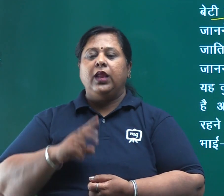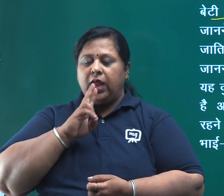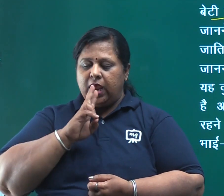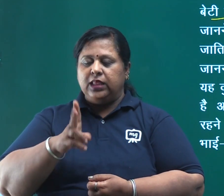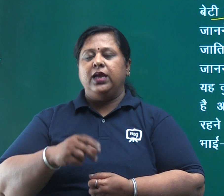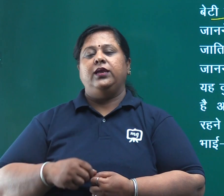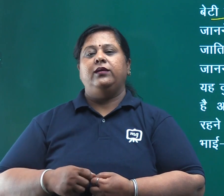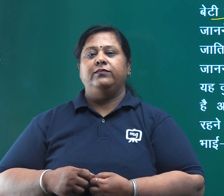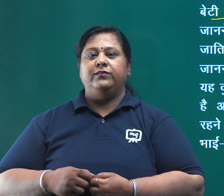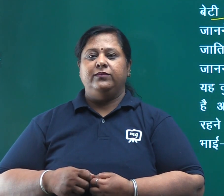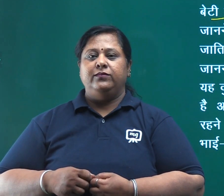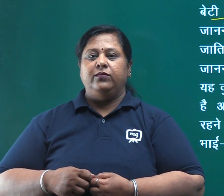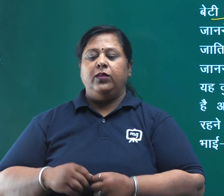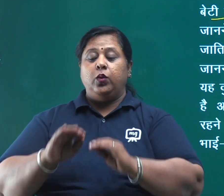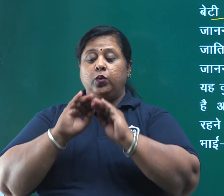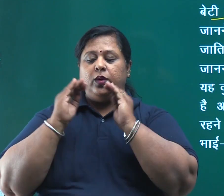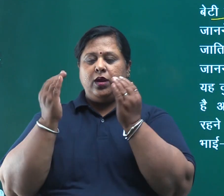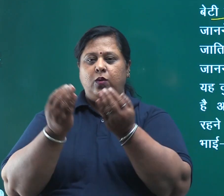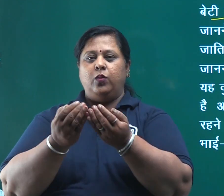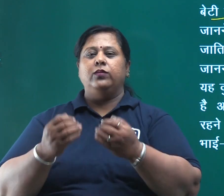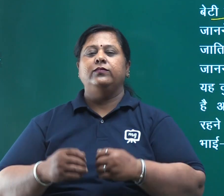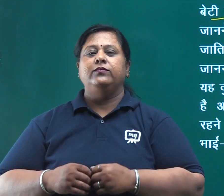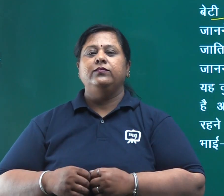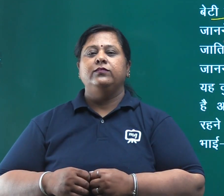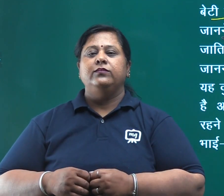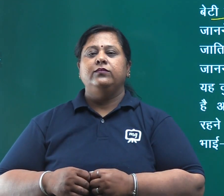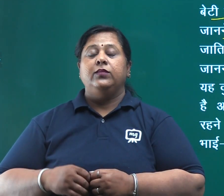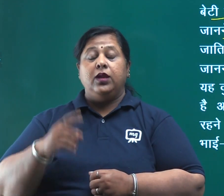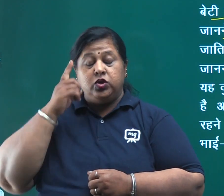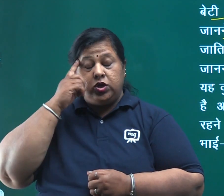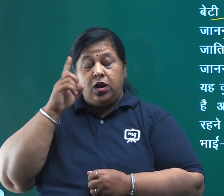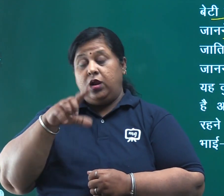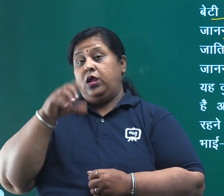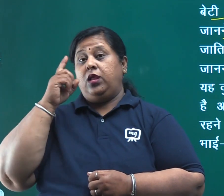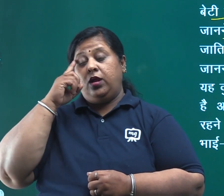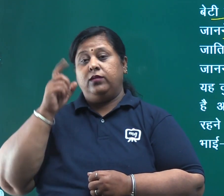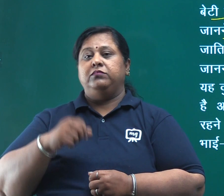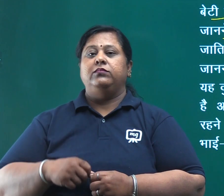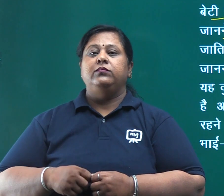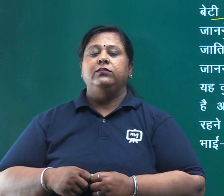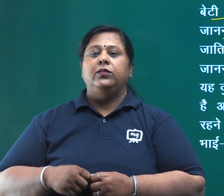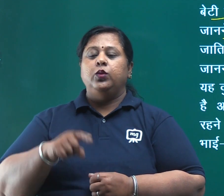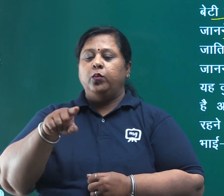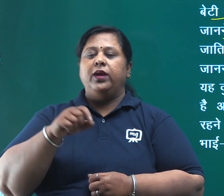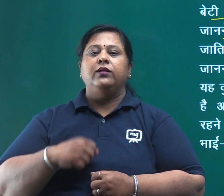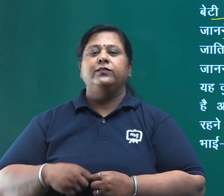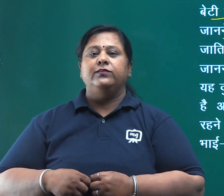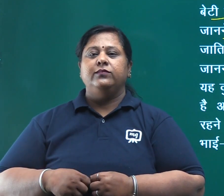कहते हैं कि दुनिया को जानने के लिए